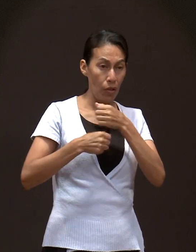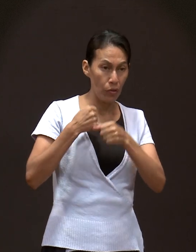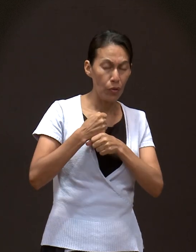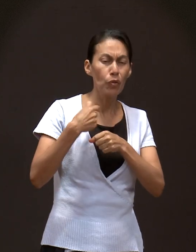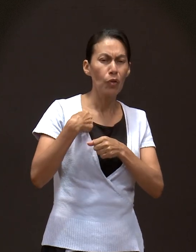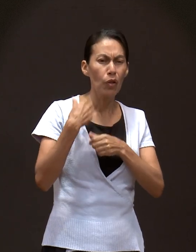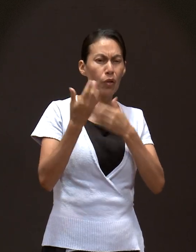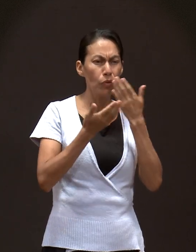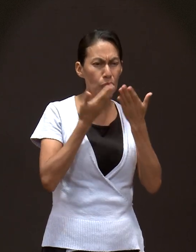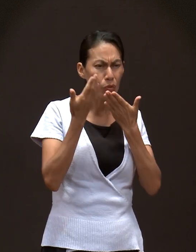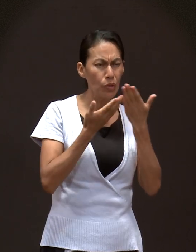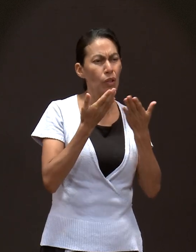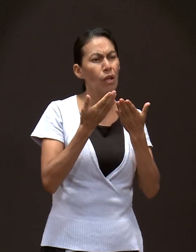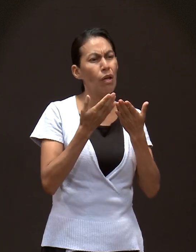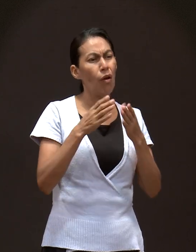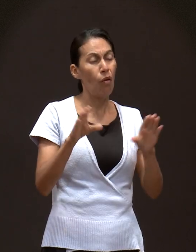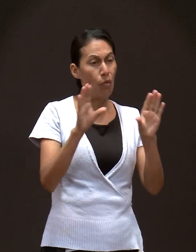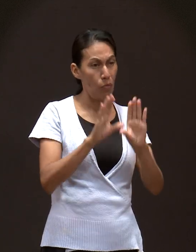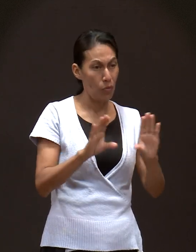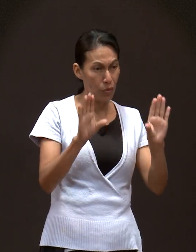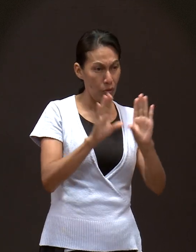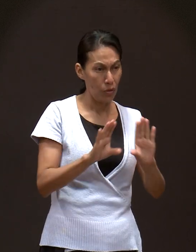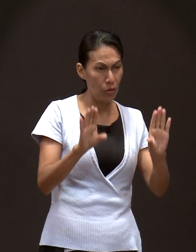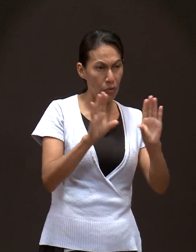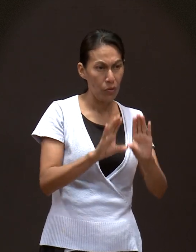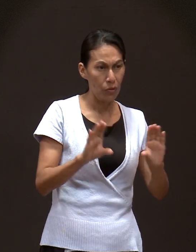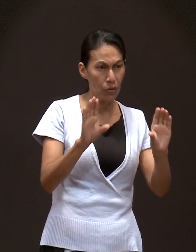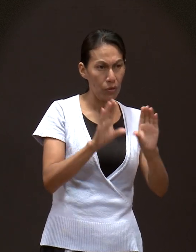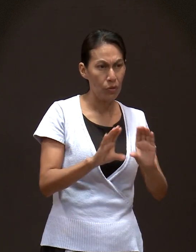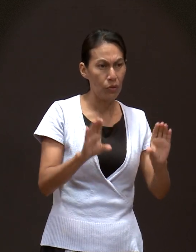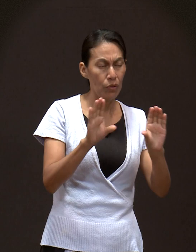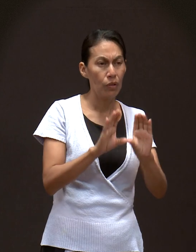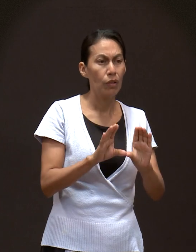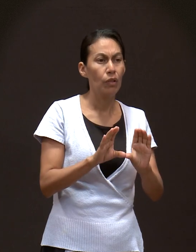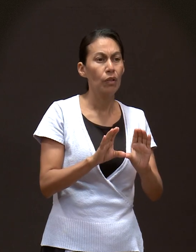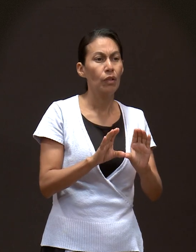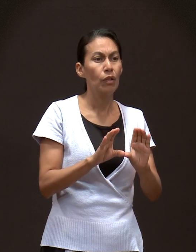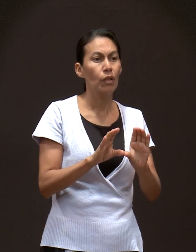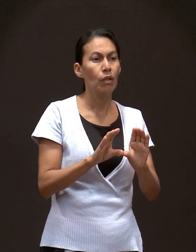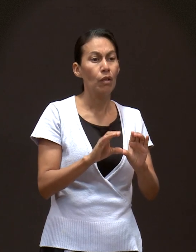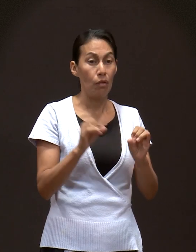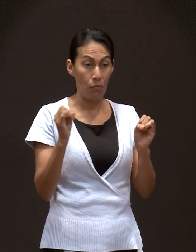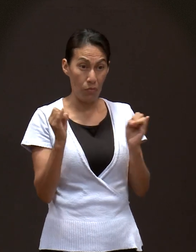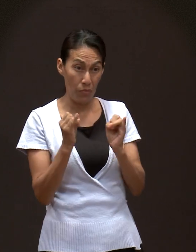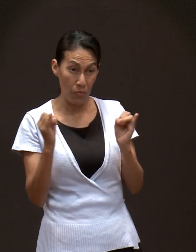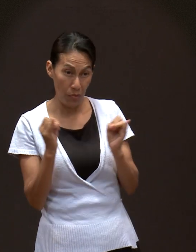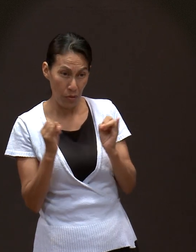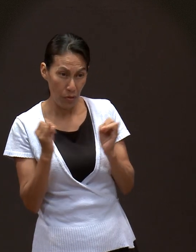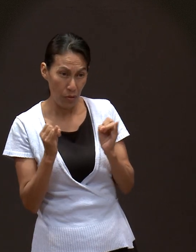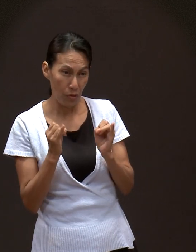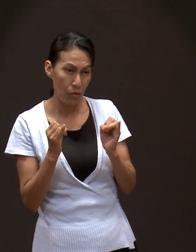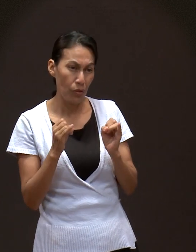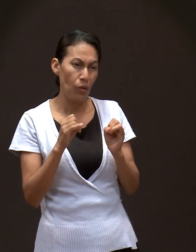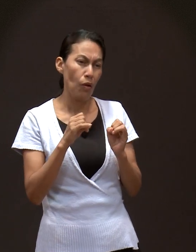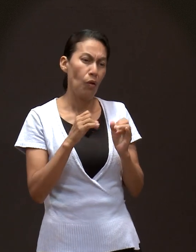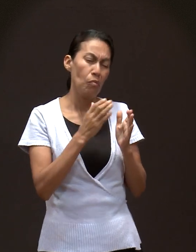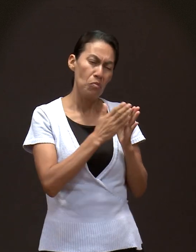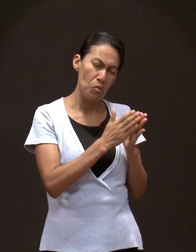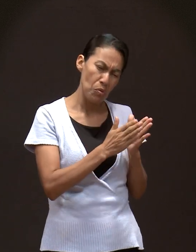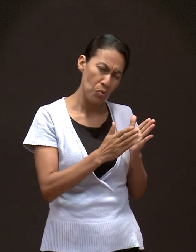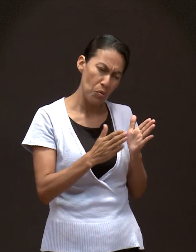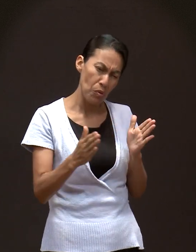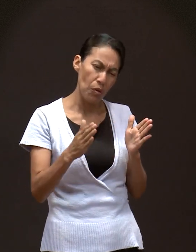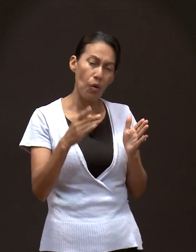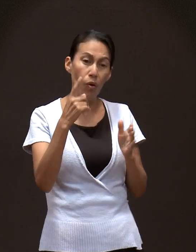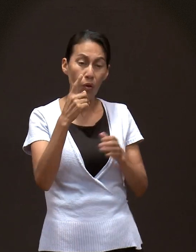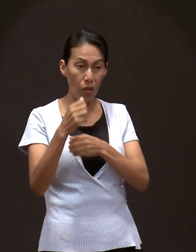semestre de teología. Y en ese colportaje, gracias a Dios, me fue muy bien. Colporté un invierno. Después, durante el